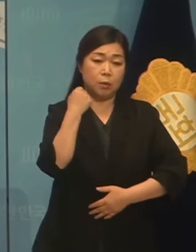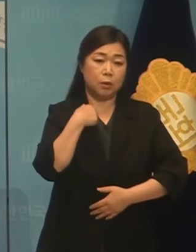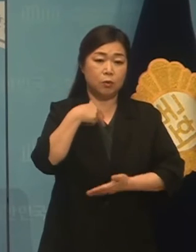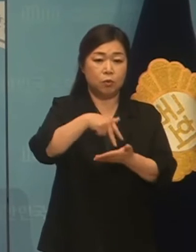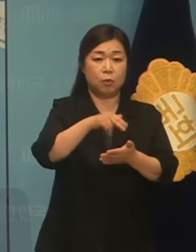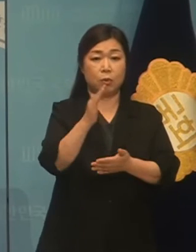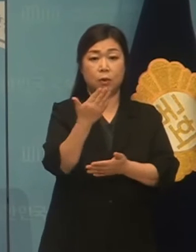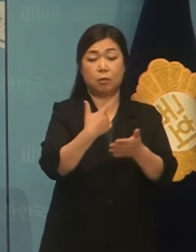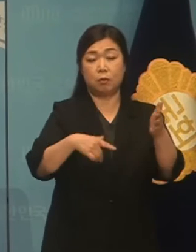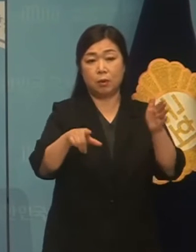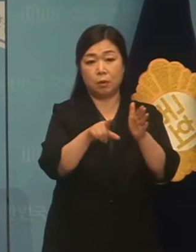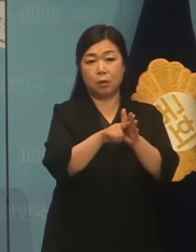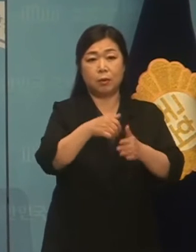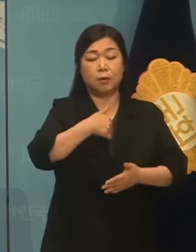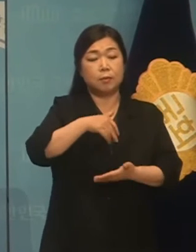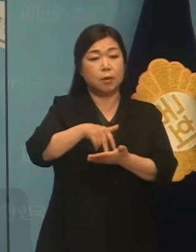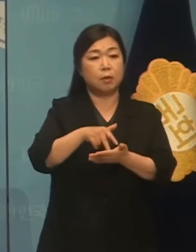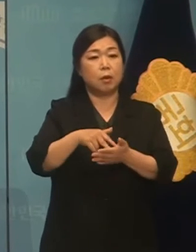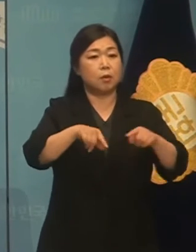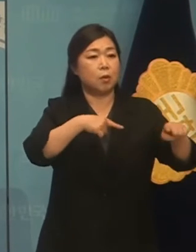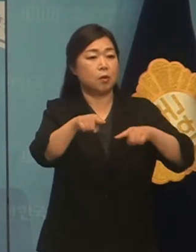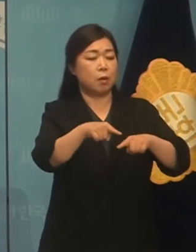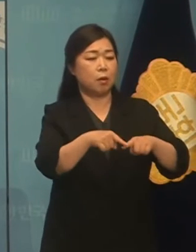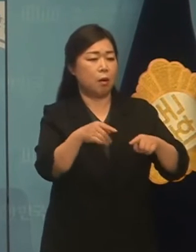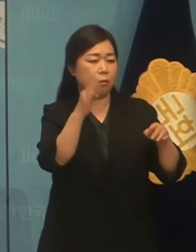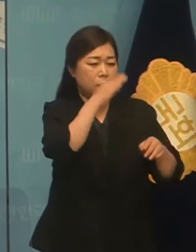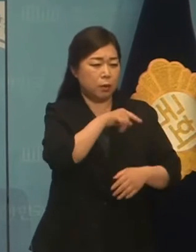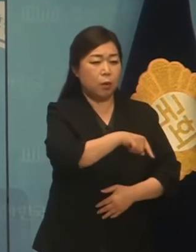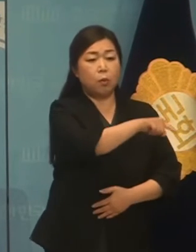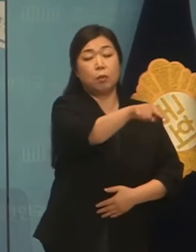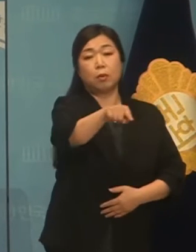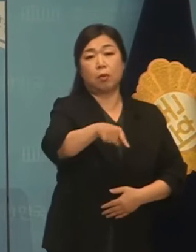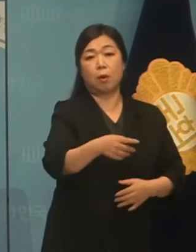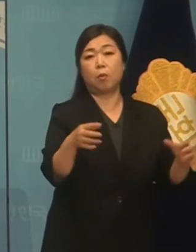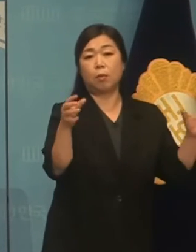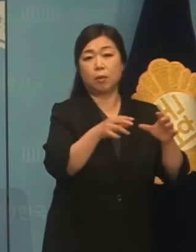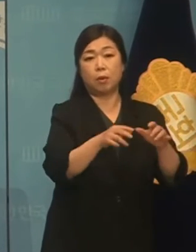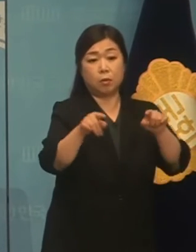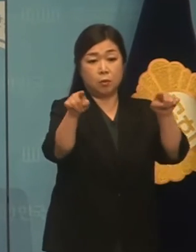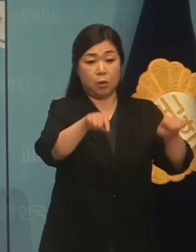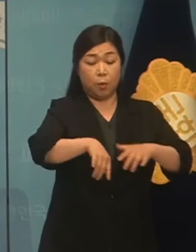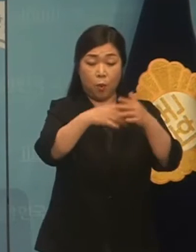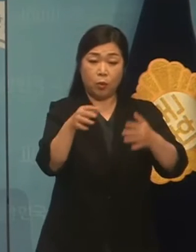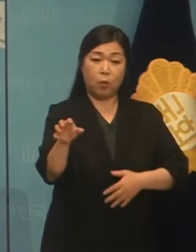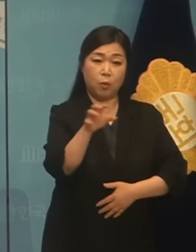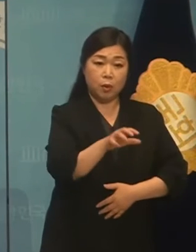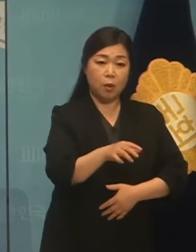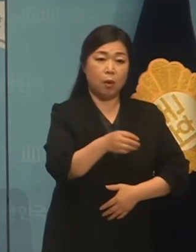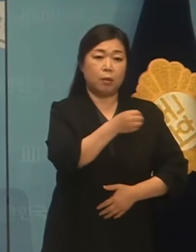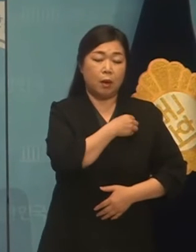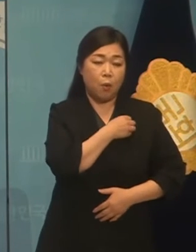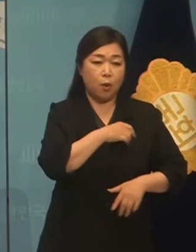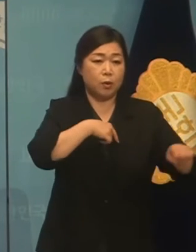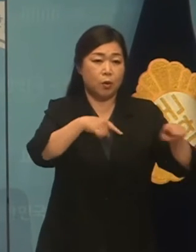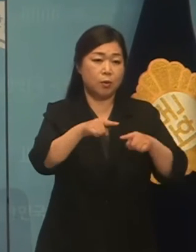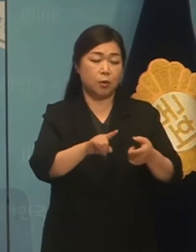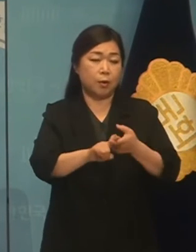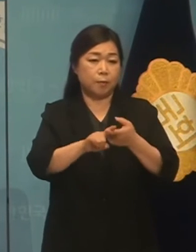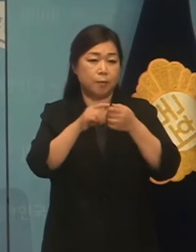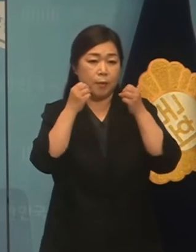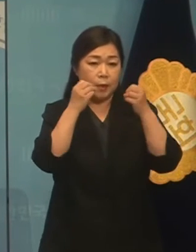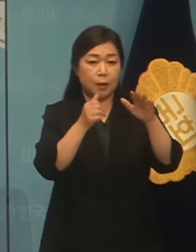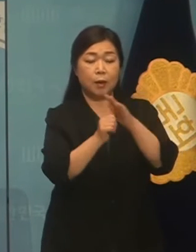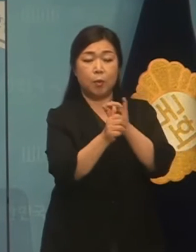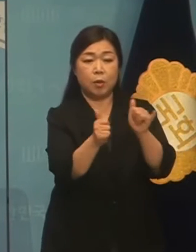위해서 저는 우리의 정치적 불모지를 포함하여 전국 모든 지역의 당원과 정치적